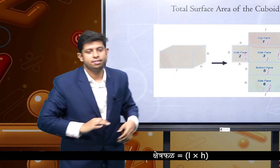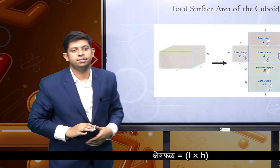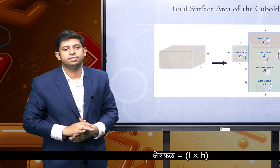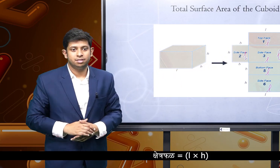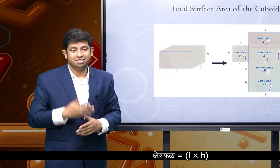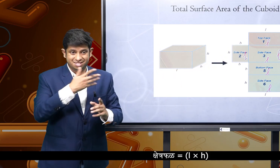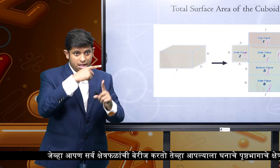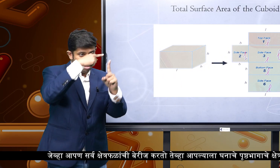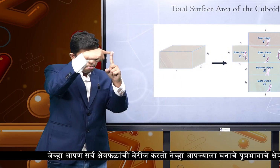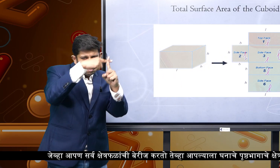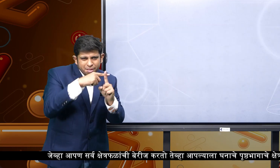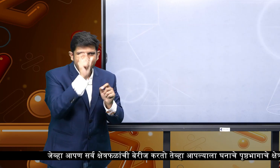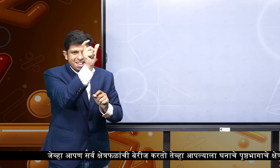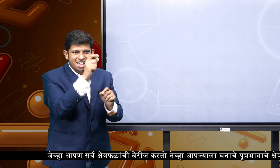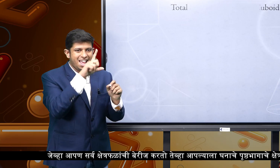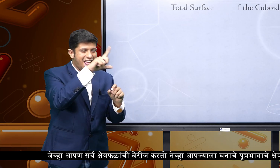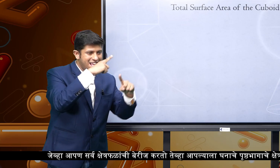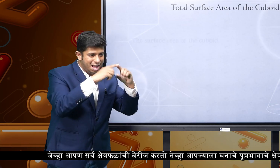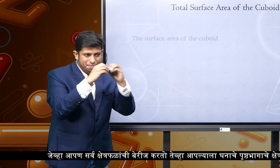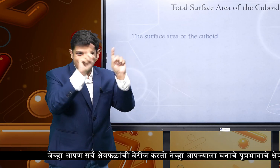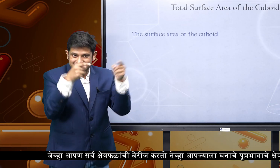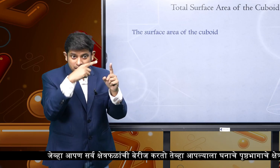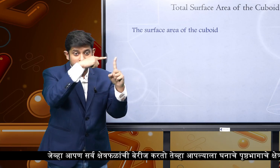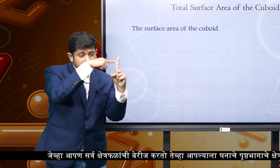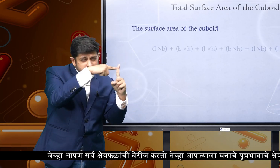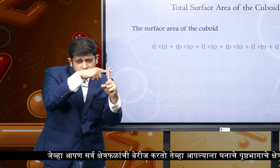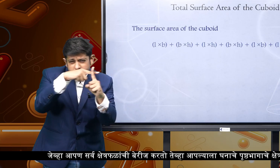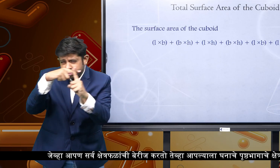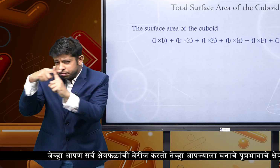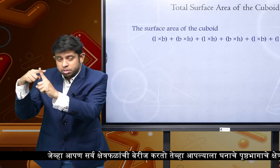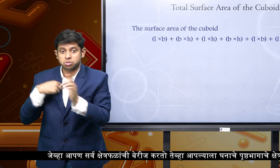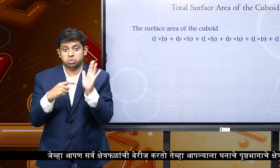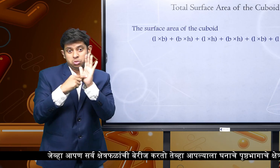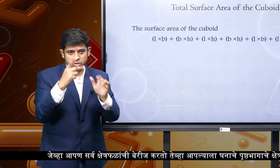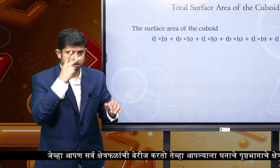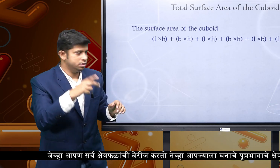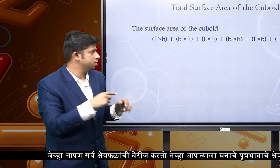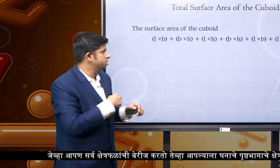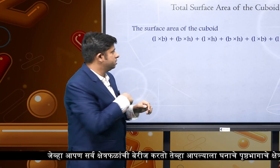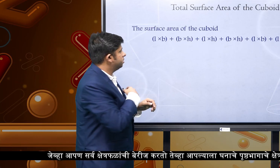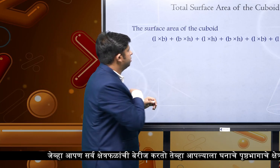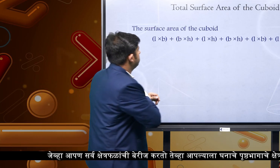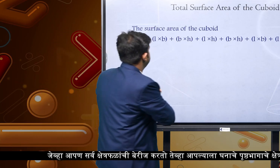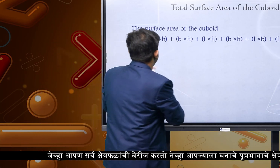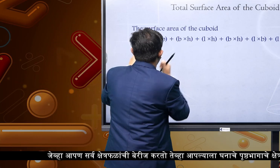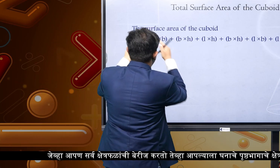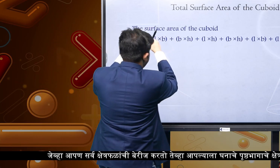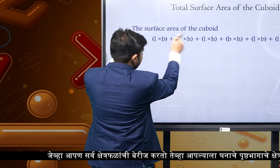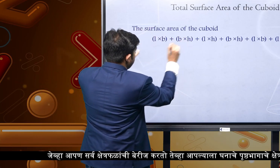H. जेव्हा आपण सर्व क्षेत्रफळांची बेरीज करतो तेव्हा आपल्याला घनाचे पृष्ठभागाचे क्षेत्रफळ